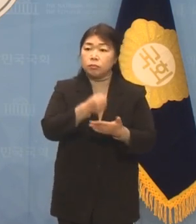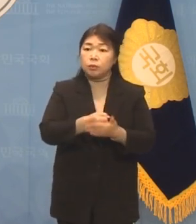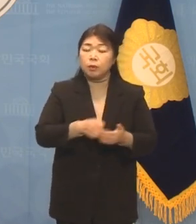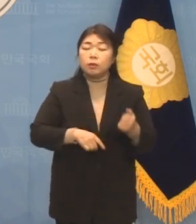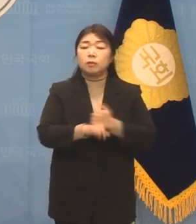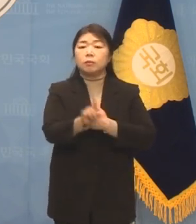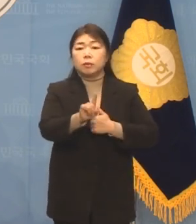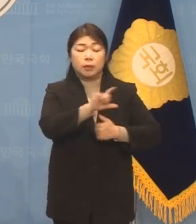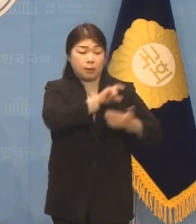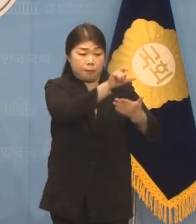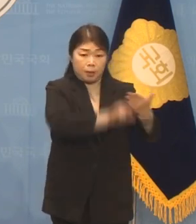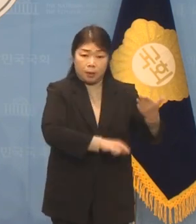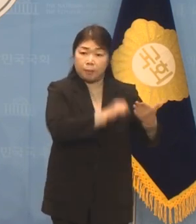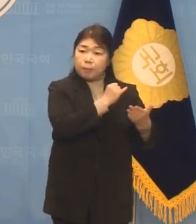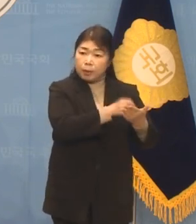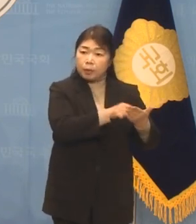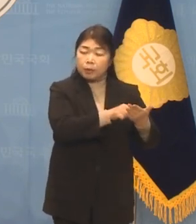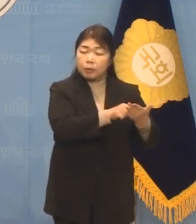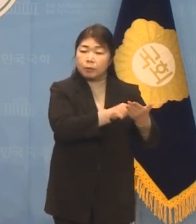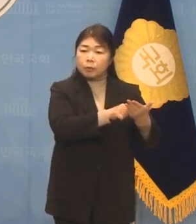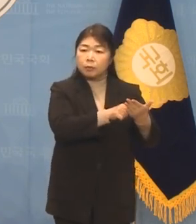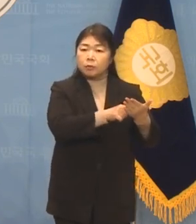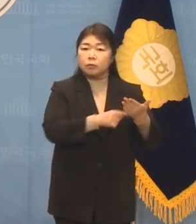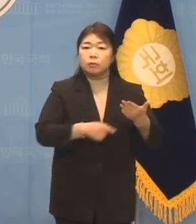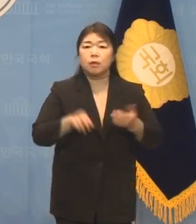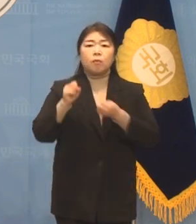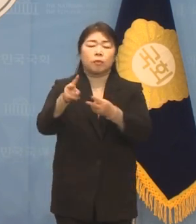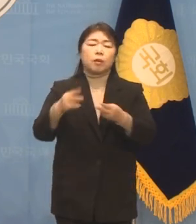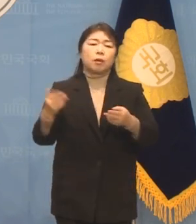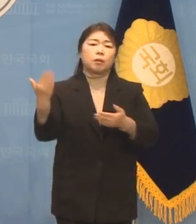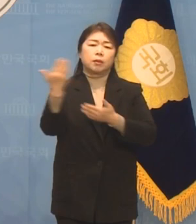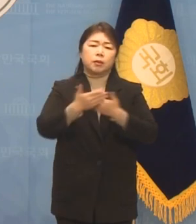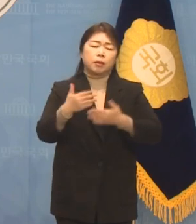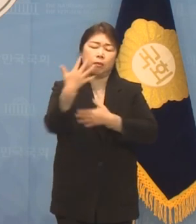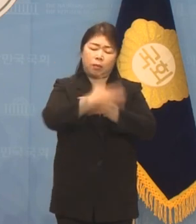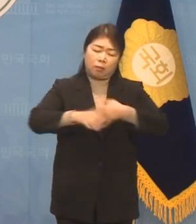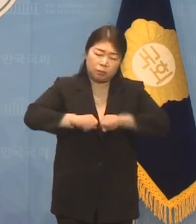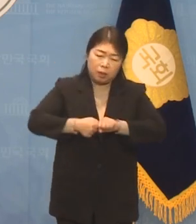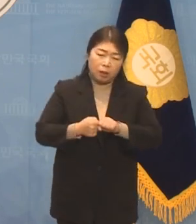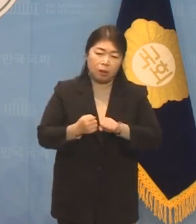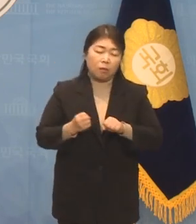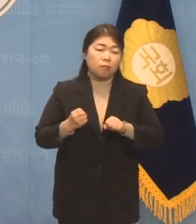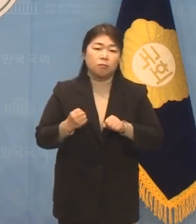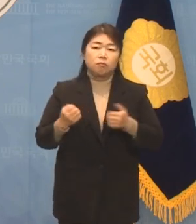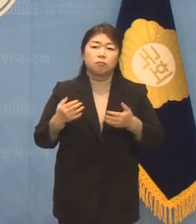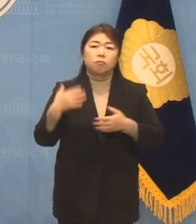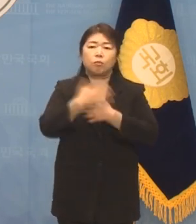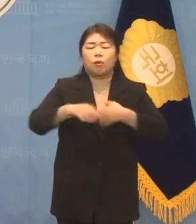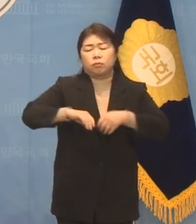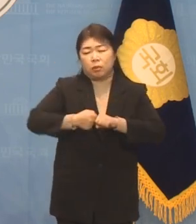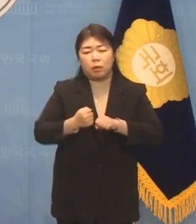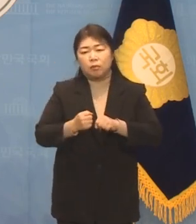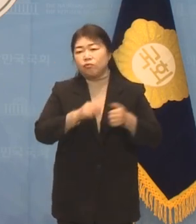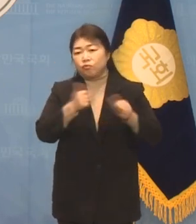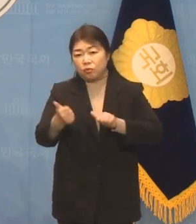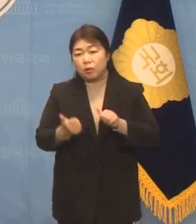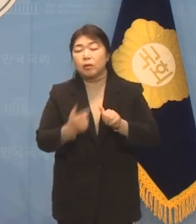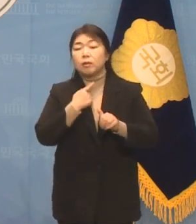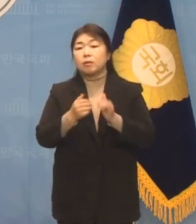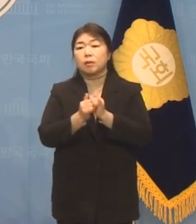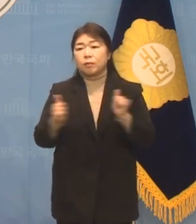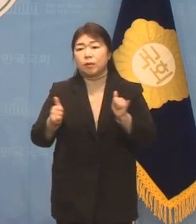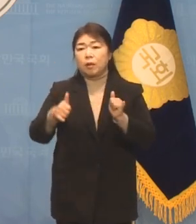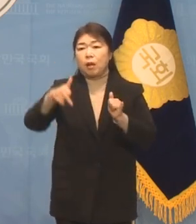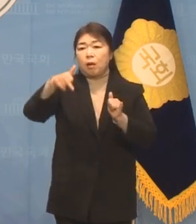사망한 쿠팡에서 처음 인정된 산재 사망 사고 당사자인 노동자 장덕준 씨는